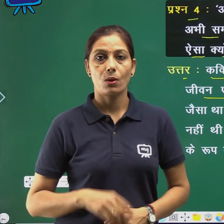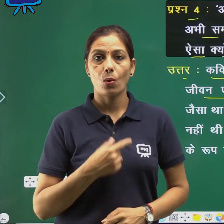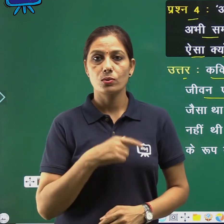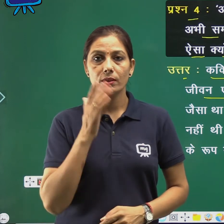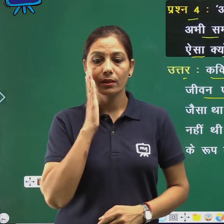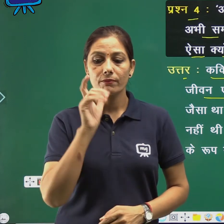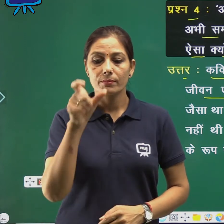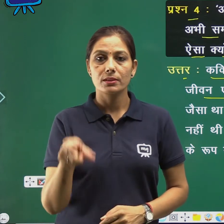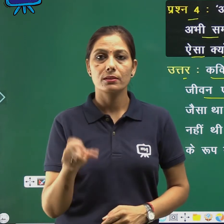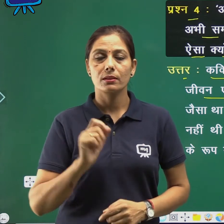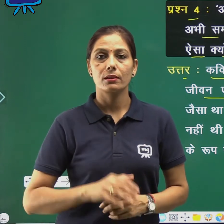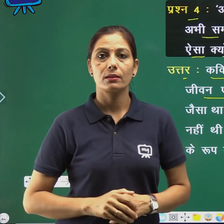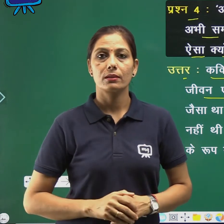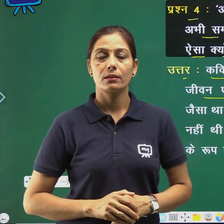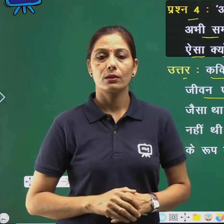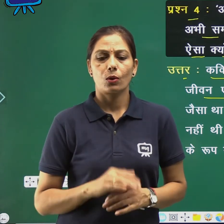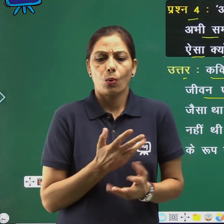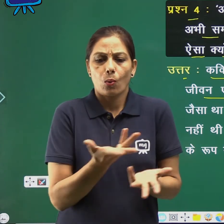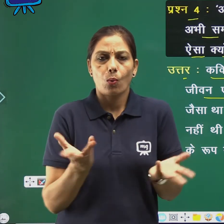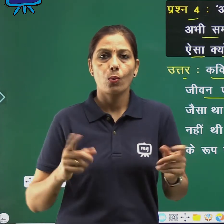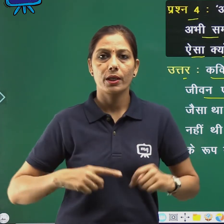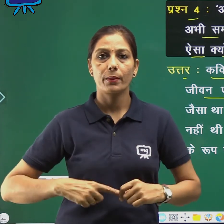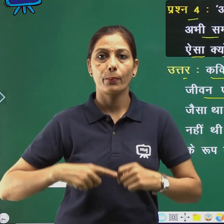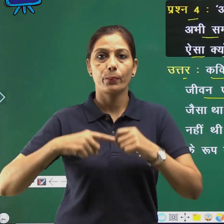उसके कोई विशेषता नहीं थी